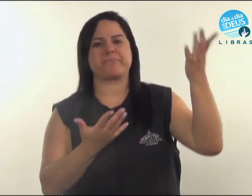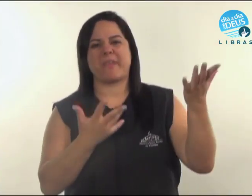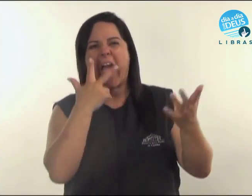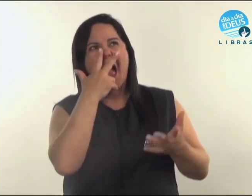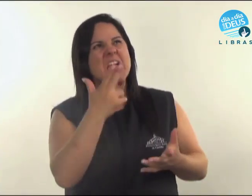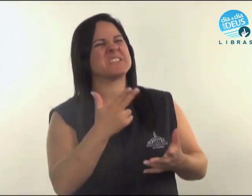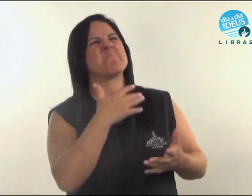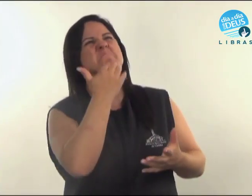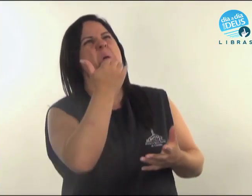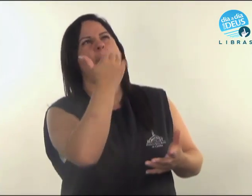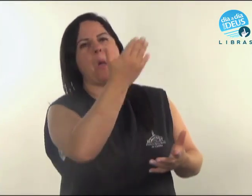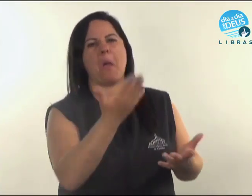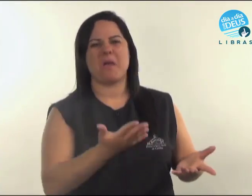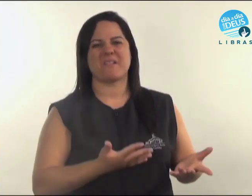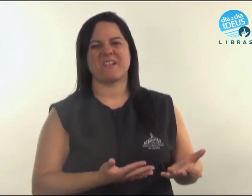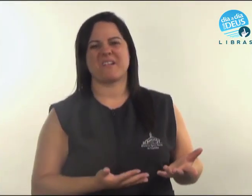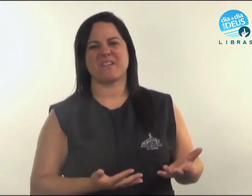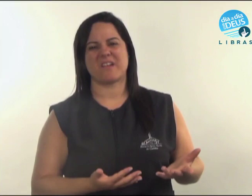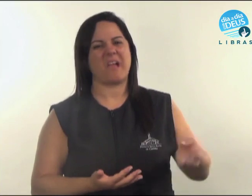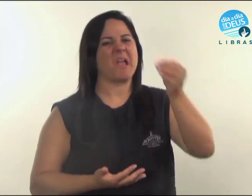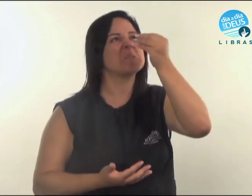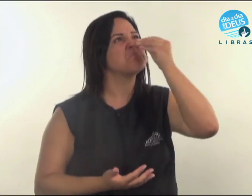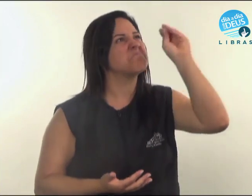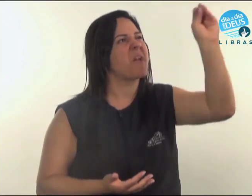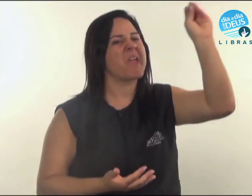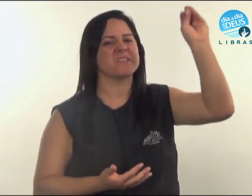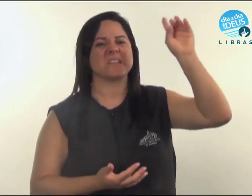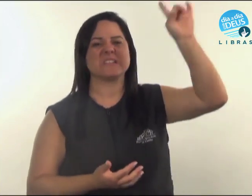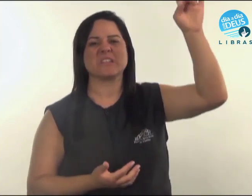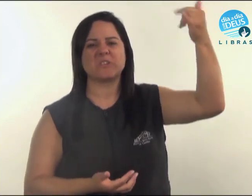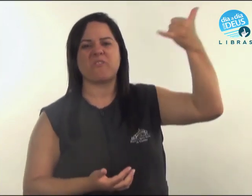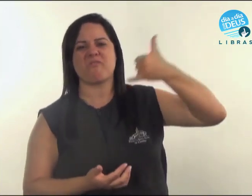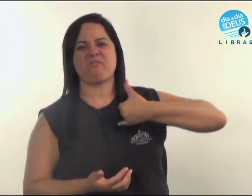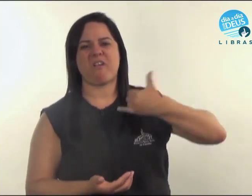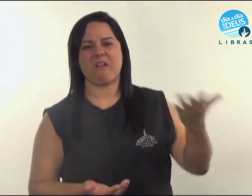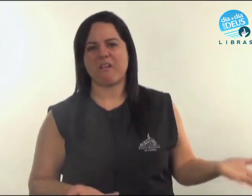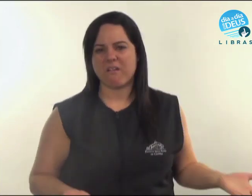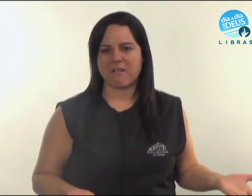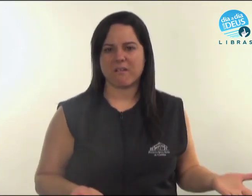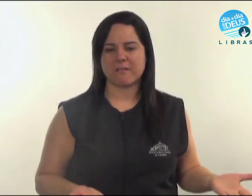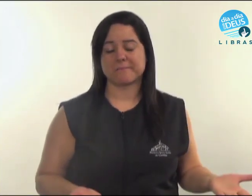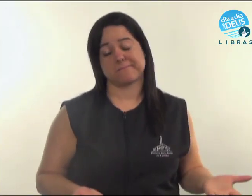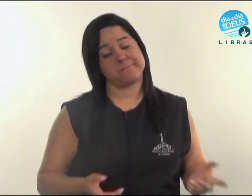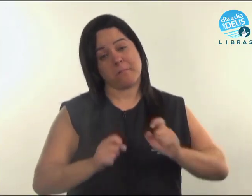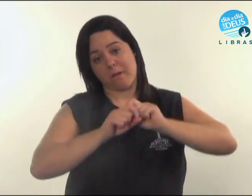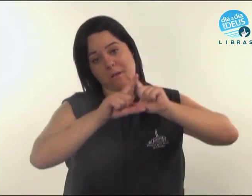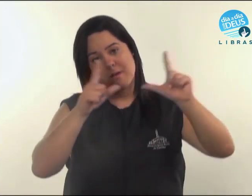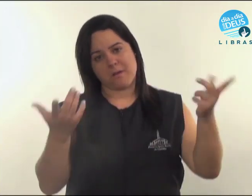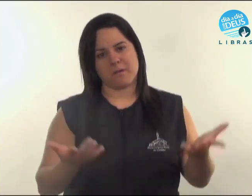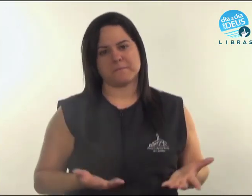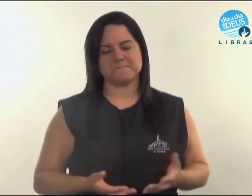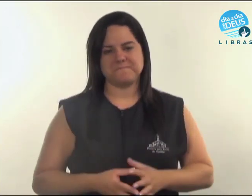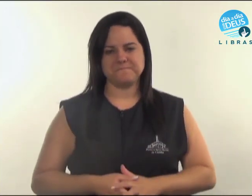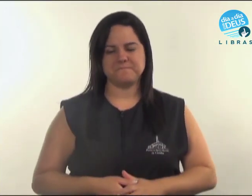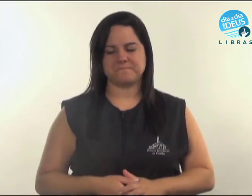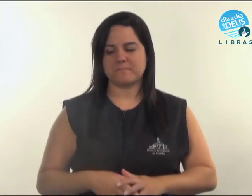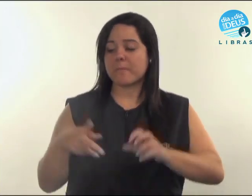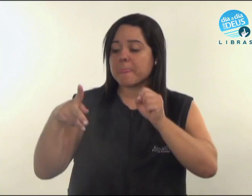Sabe o que Deus queria? É que quando Pedro perguntou para Ananias: por que você deixou Satanás encher o